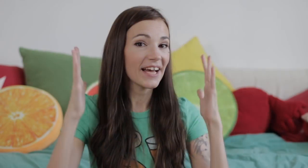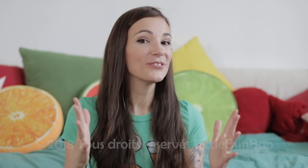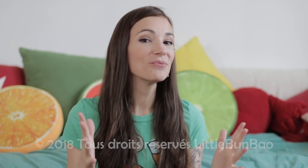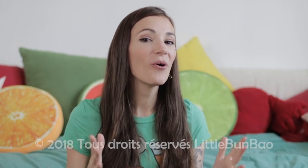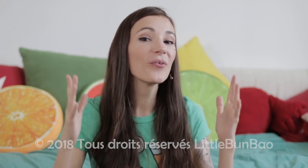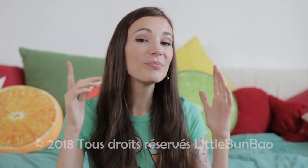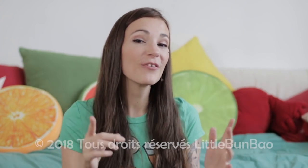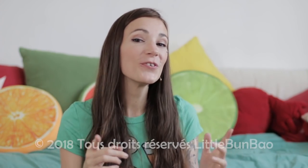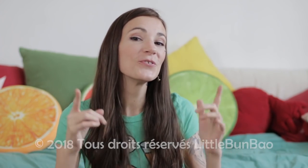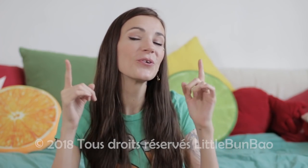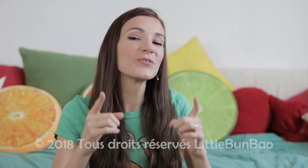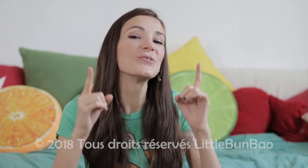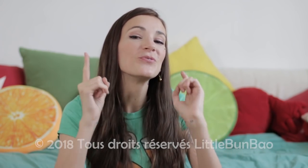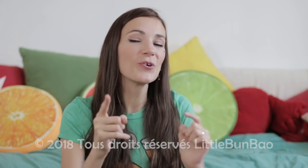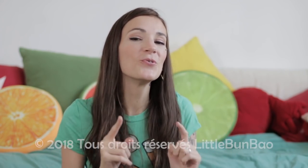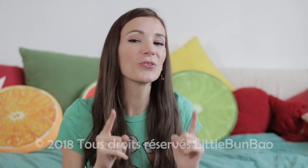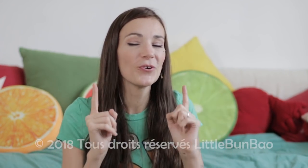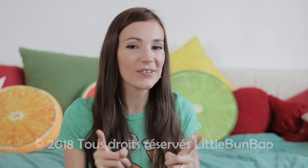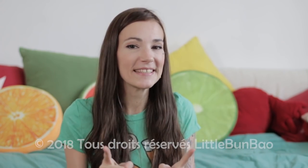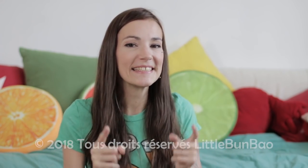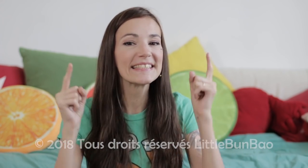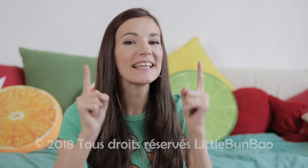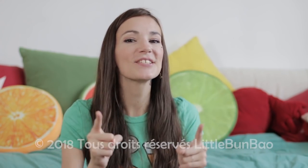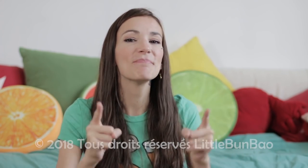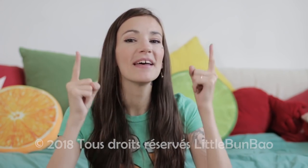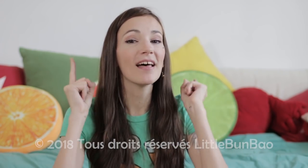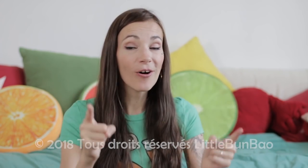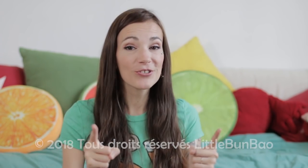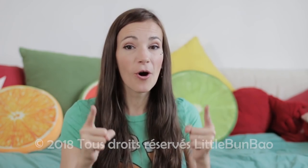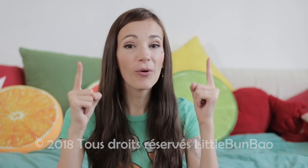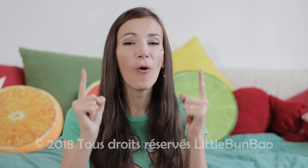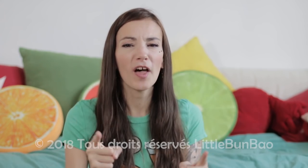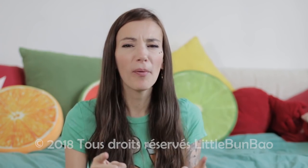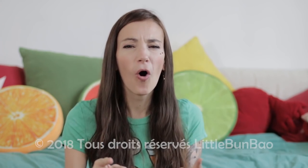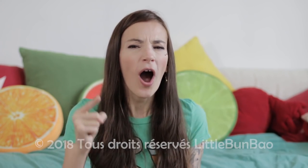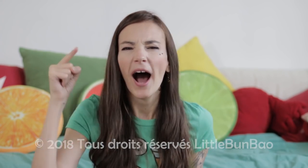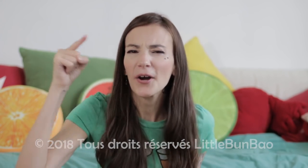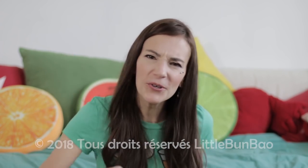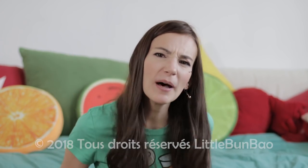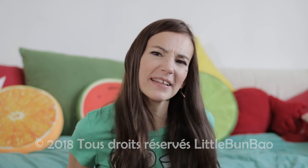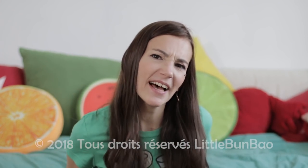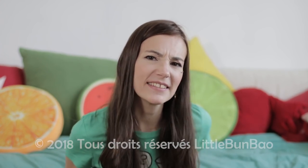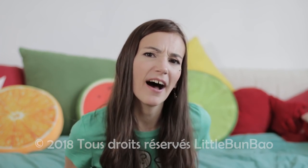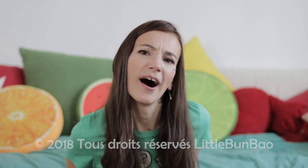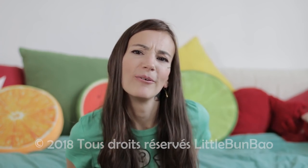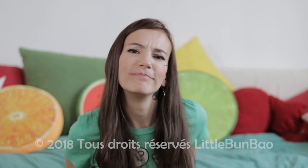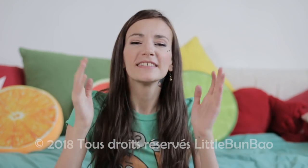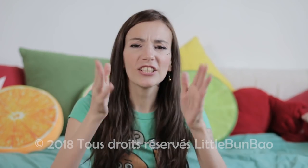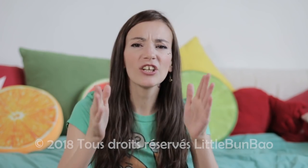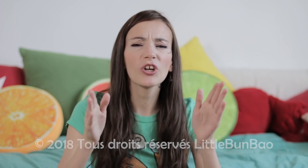Salut tout le monde, bienvenue dans ce nouveau cours de langue des signes. Cette semaine, ensemble, on apprend Hakuna Matata. Ça change un